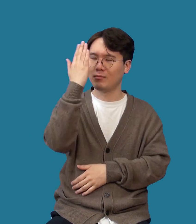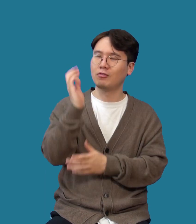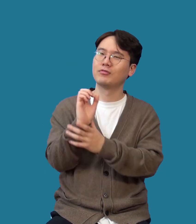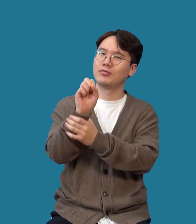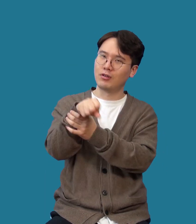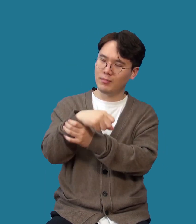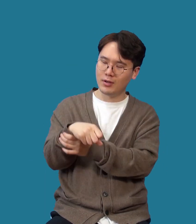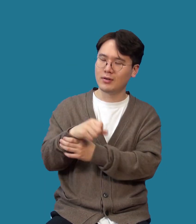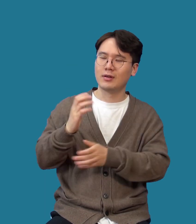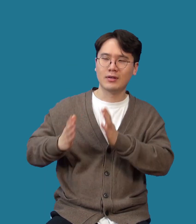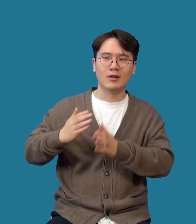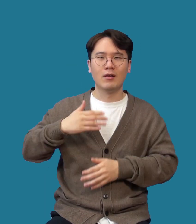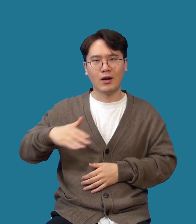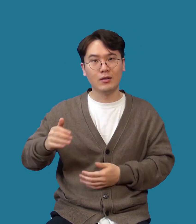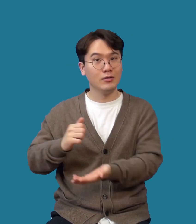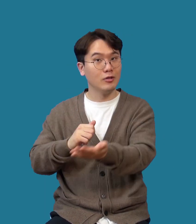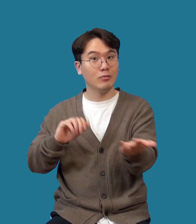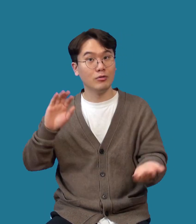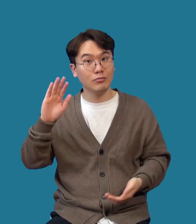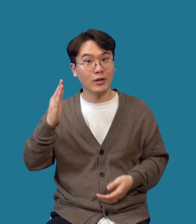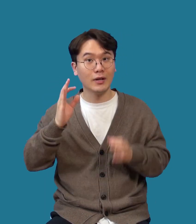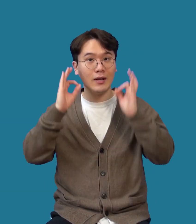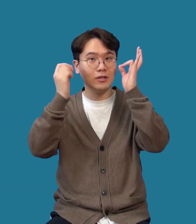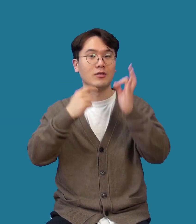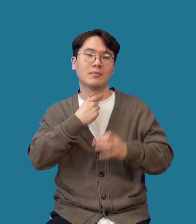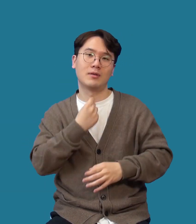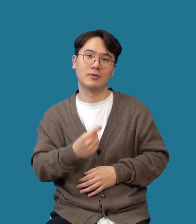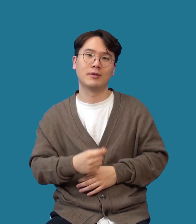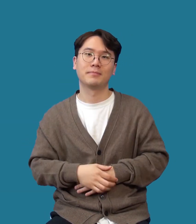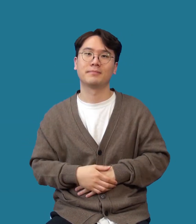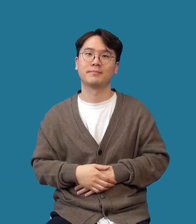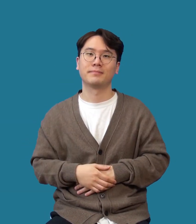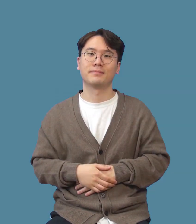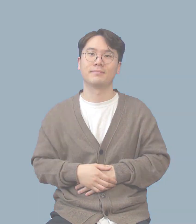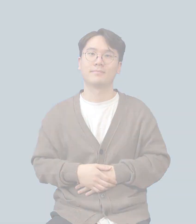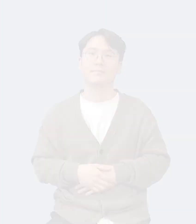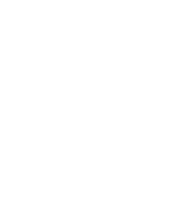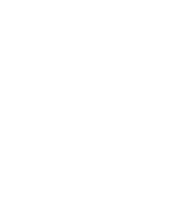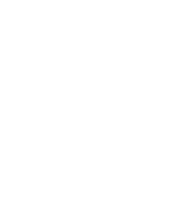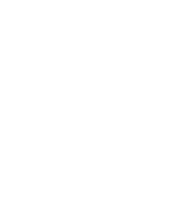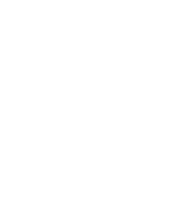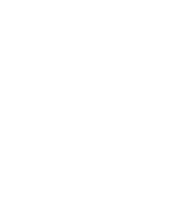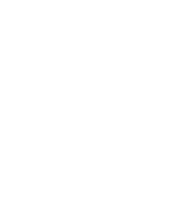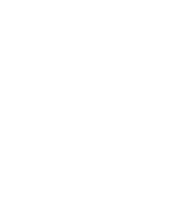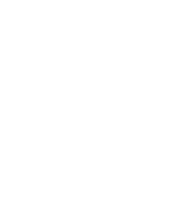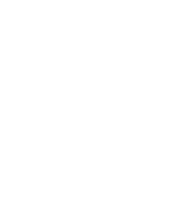맺으면서 달려갈 수 있는 우리 모두가 될 수 있기를 간절히 바랍니다.